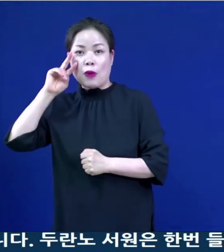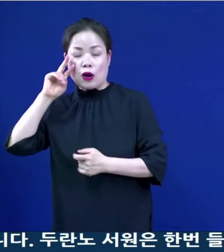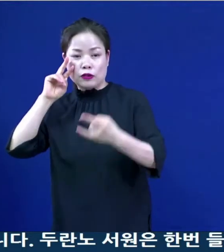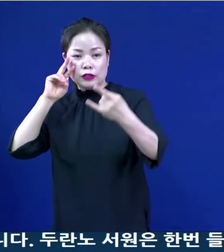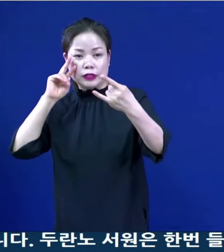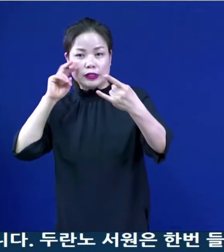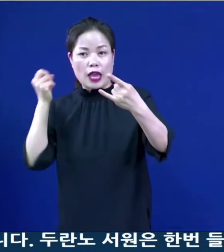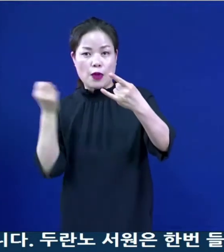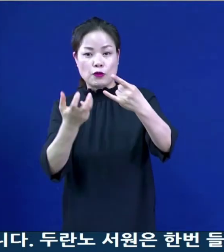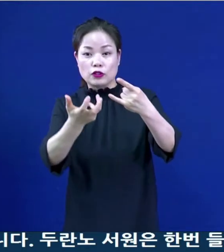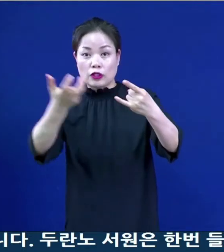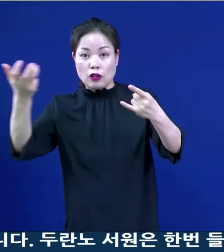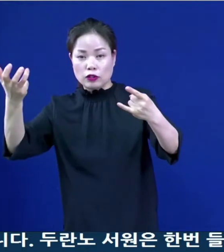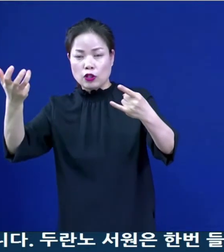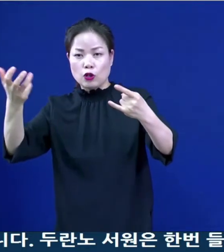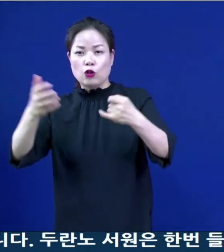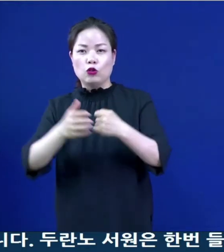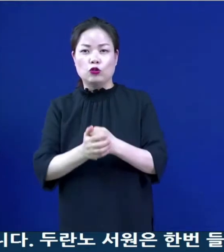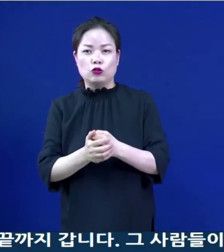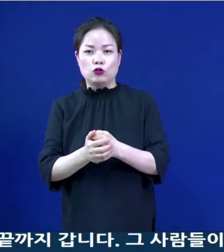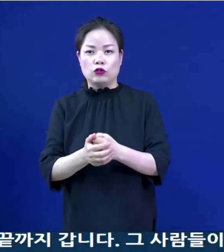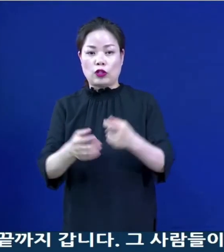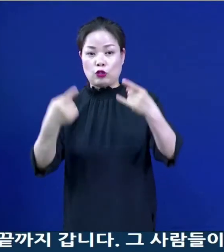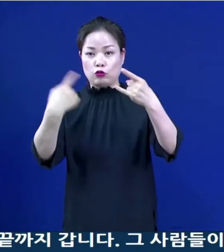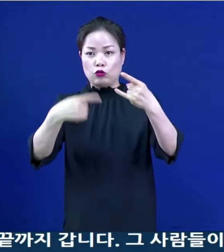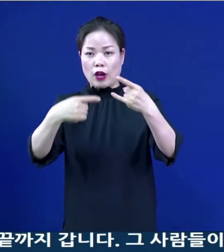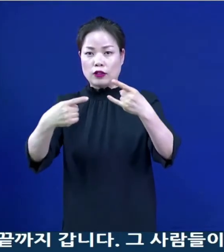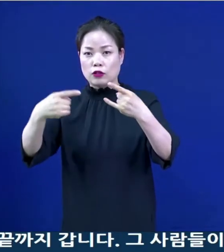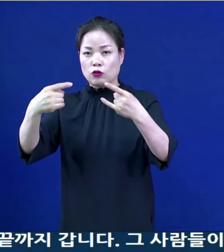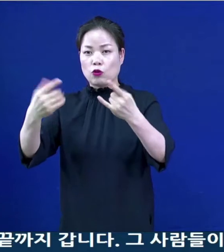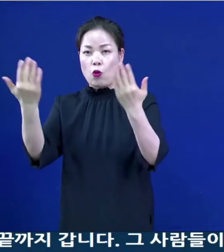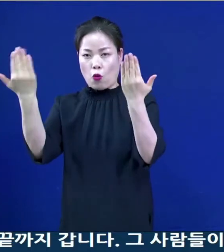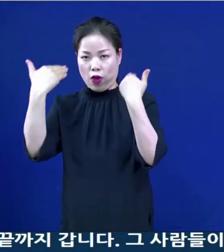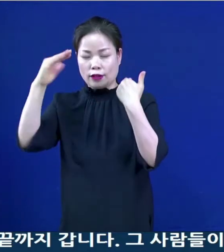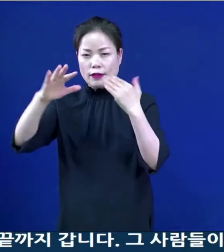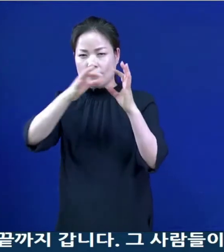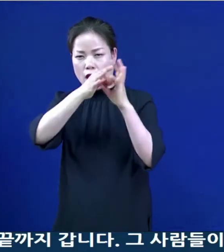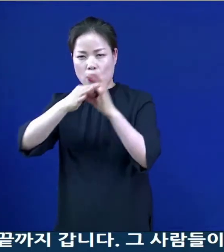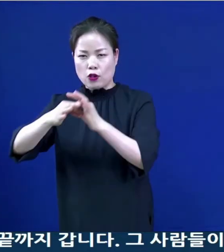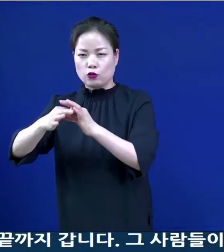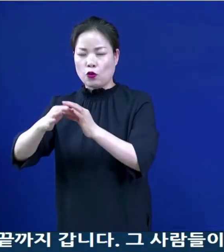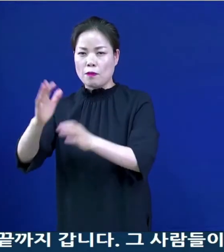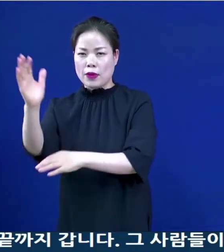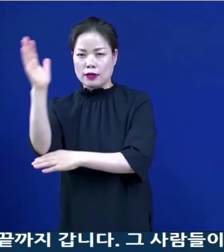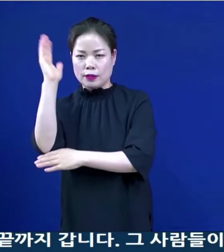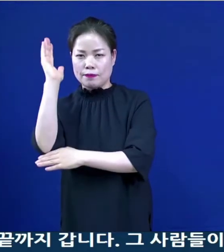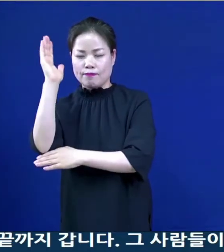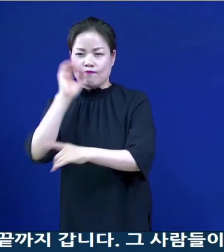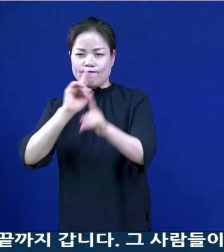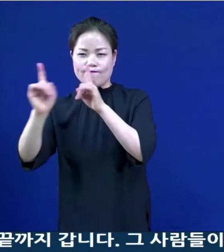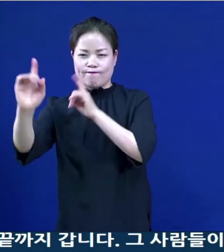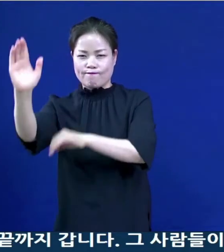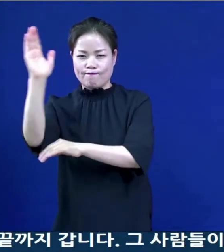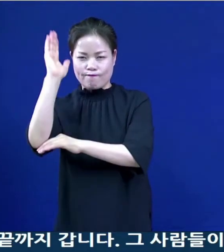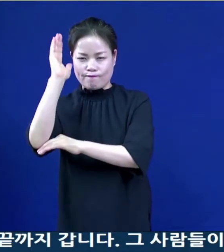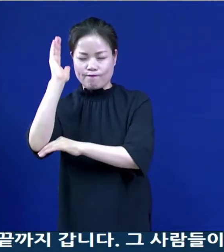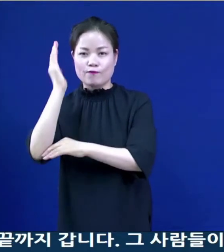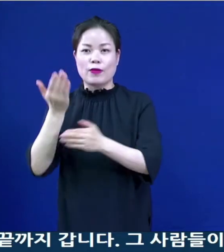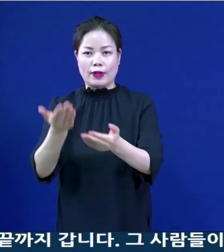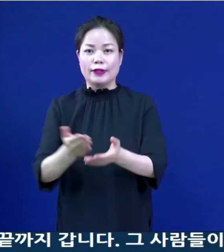떠나는 날까지 두란노에서 계속 말씀을 증거했다. 이렇게 보시면 될 것 같습니다.